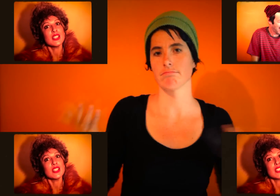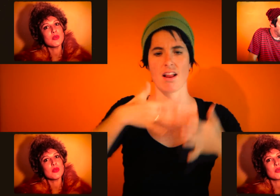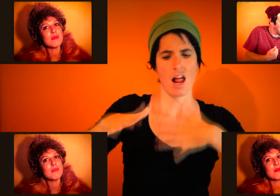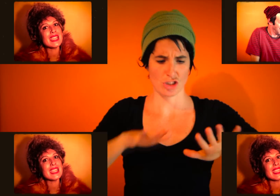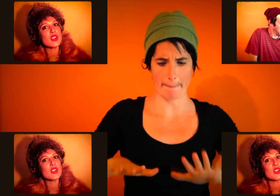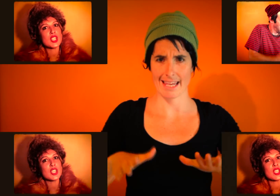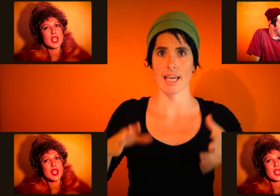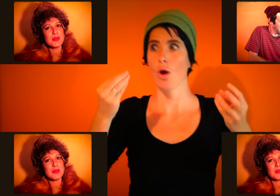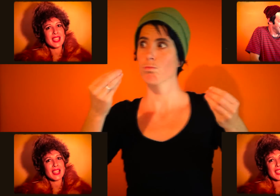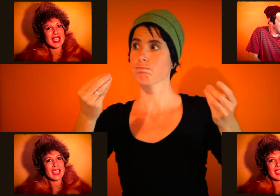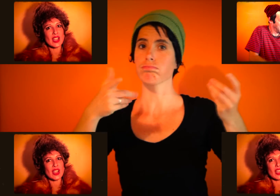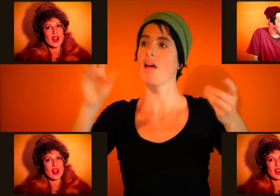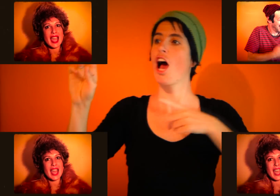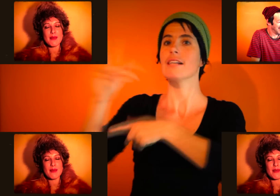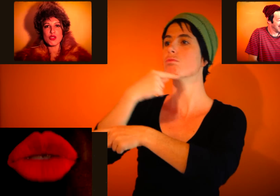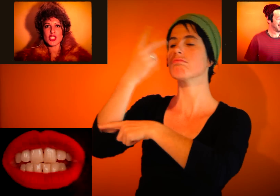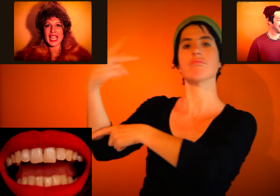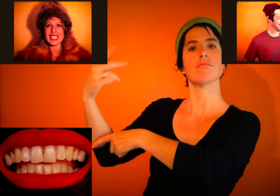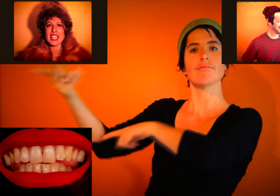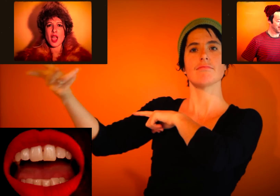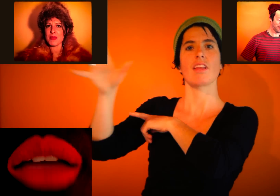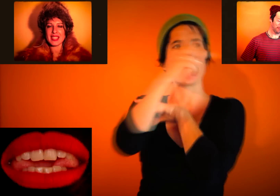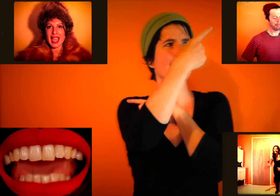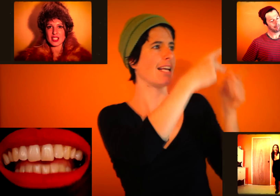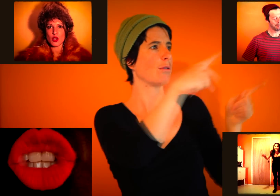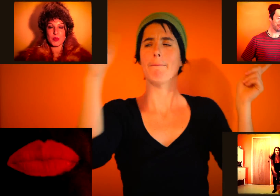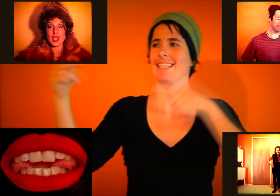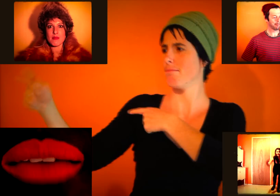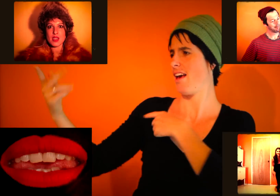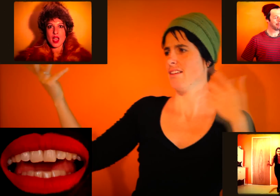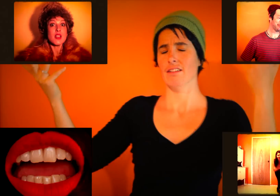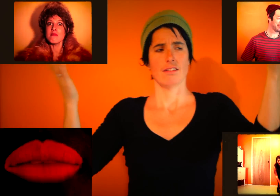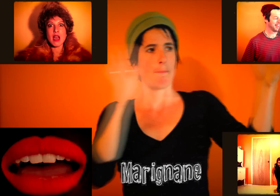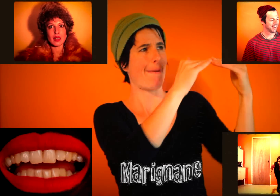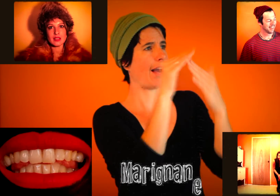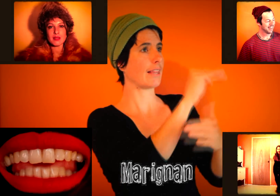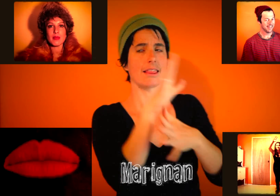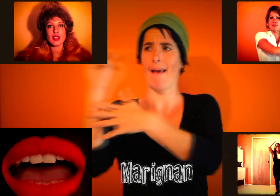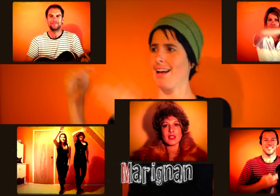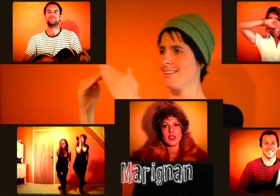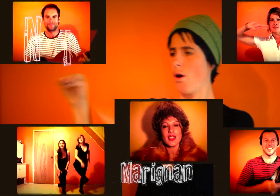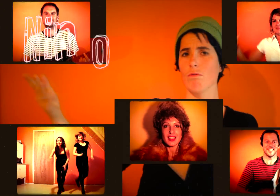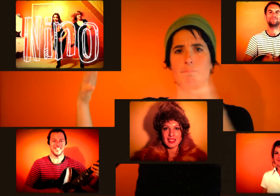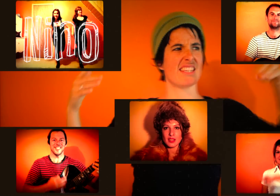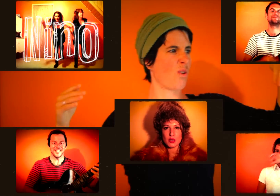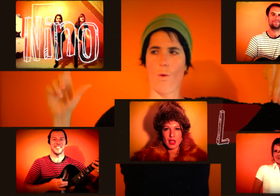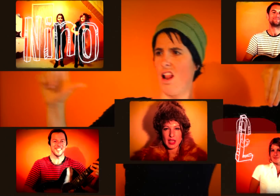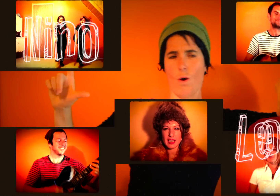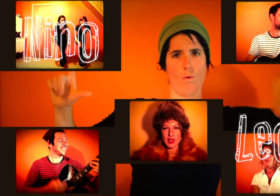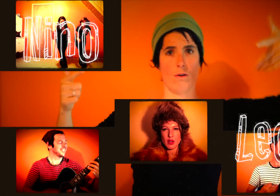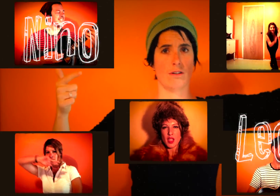charabia, se mélanger les pieds dans la bouche à radia, Picasso, Picabia, Marignane, Marignan,